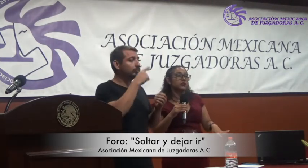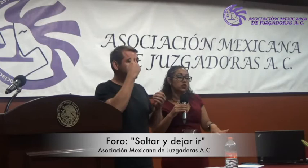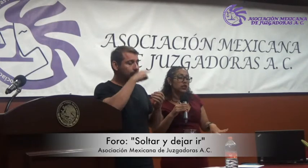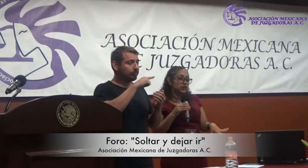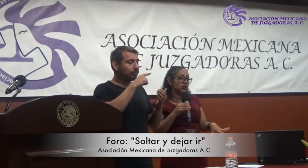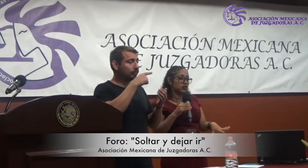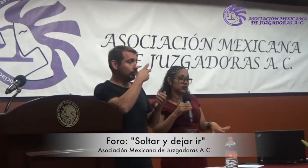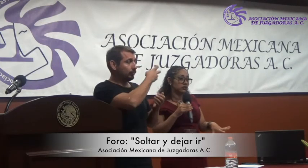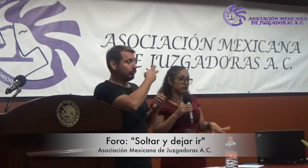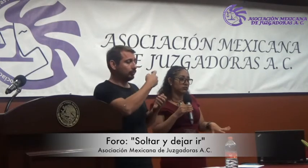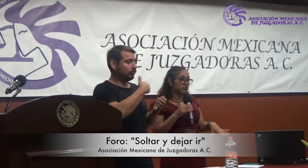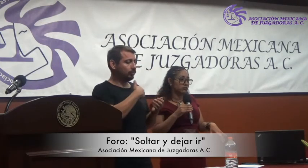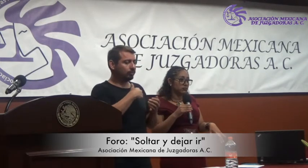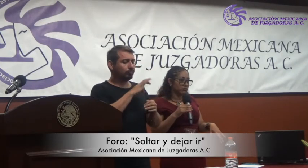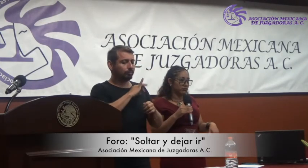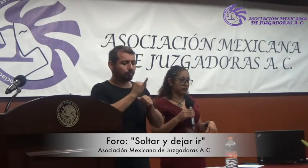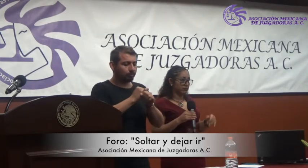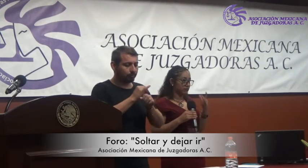para personas sordas.